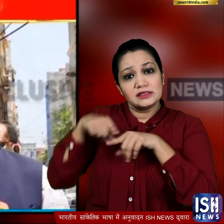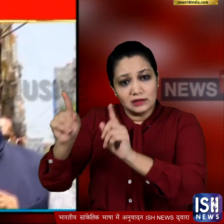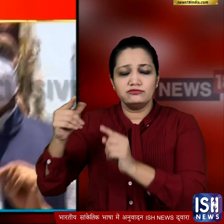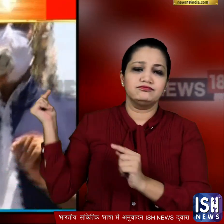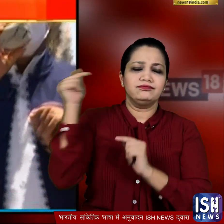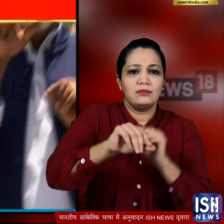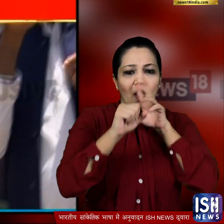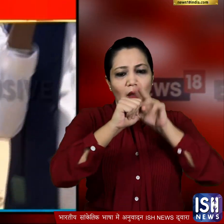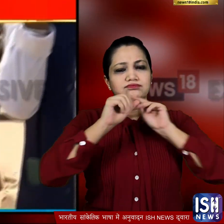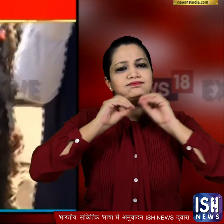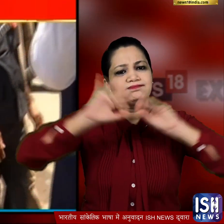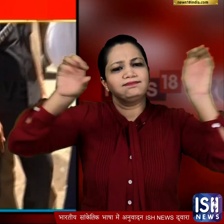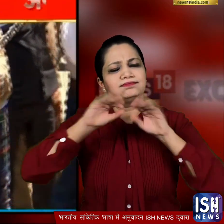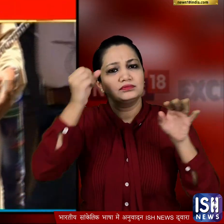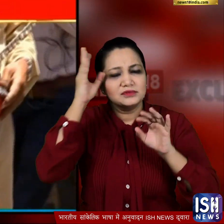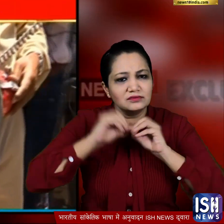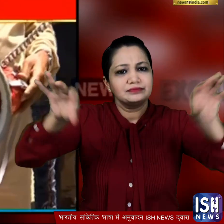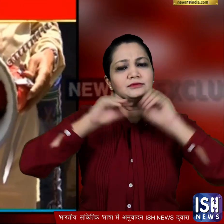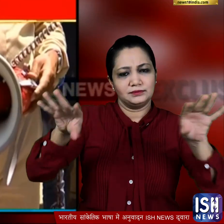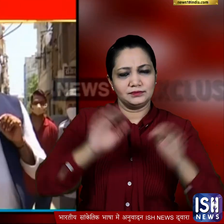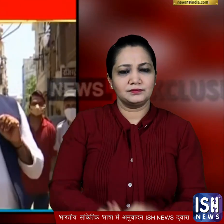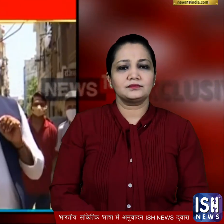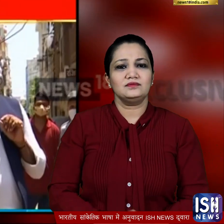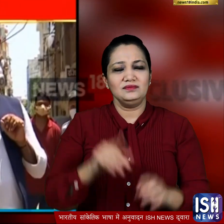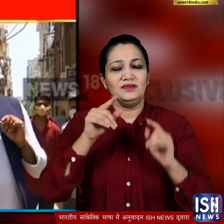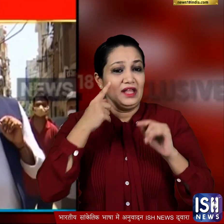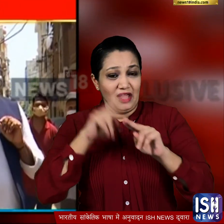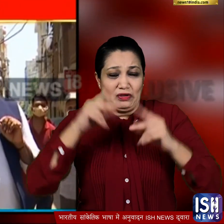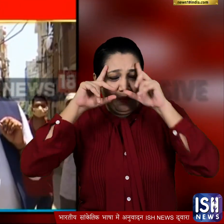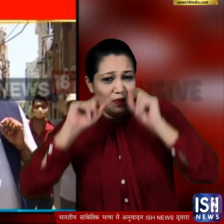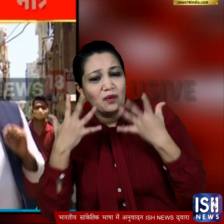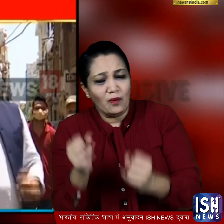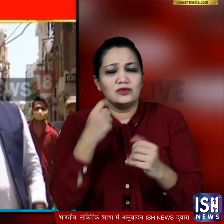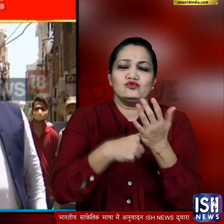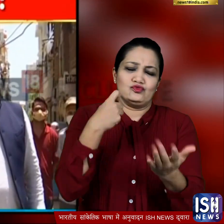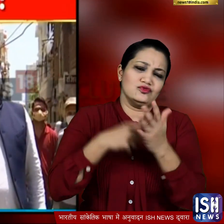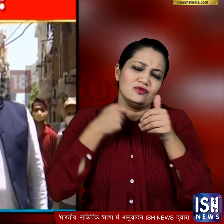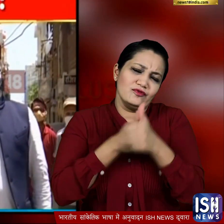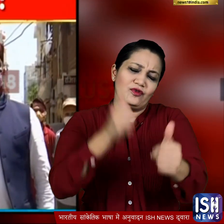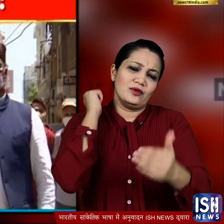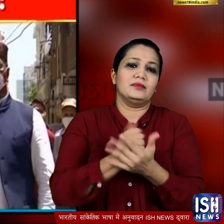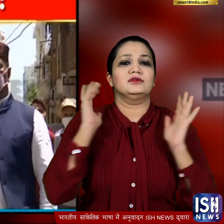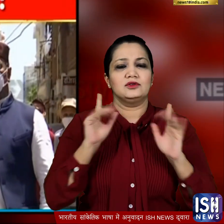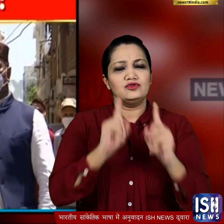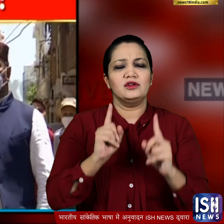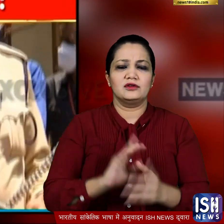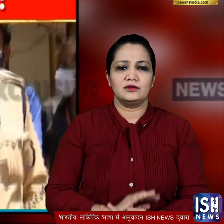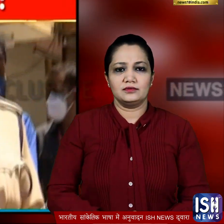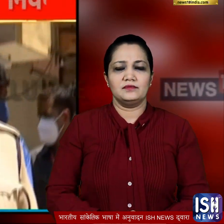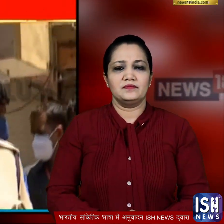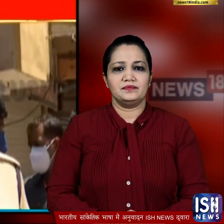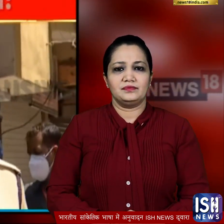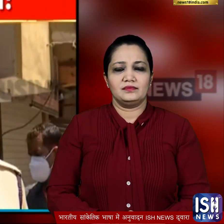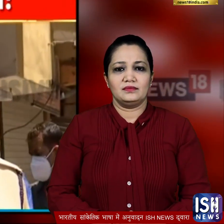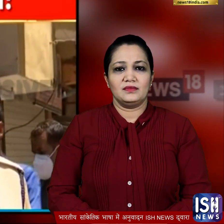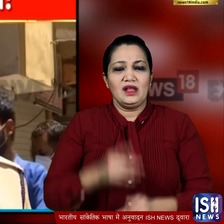का जिम्मा संभाला और लाउडस्पीकर के जरिए लोगों तक ये बात पहुंचाई कि रियायत पाने के लिए उन्हें नियमों का सख्ती से पालन करना होगा।